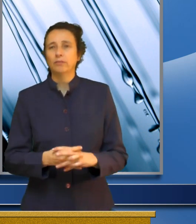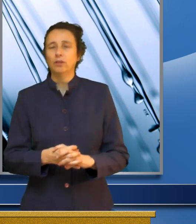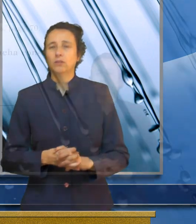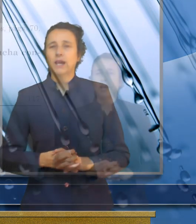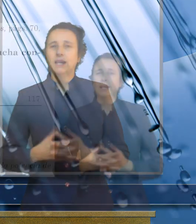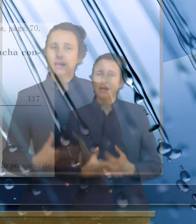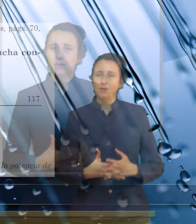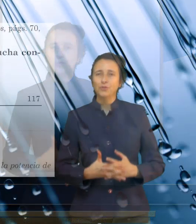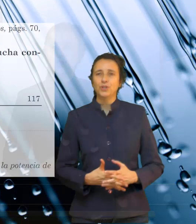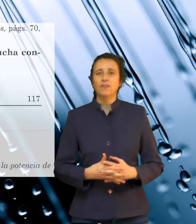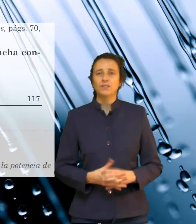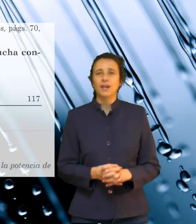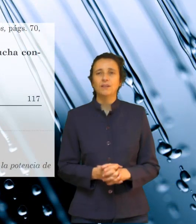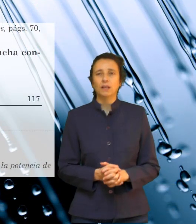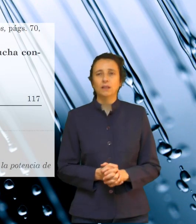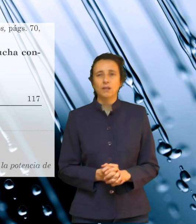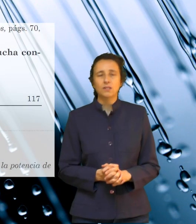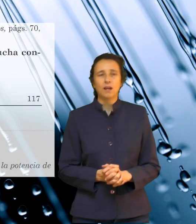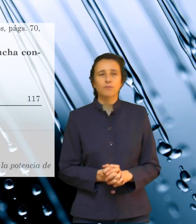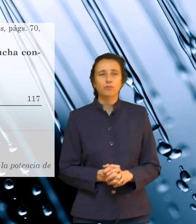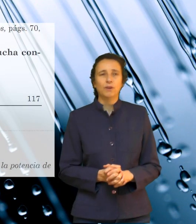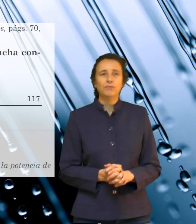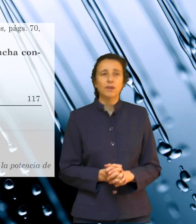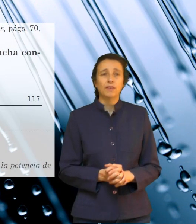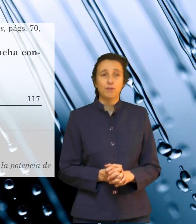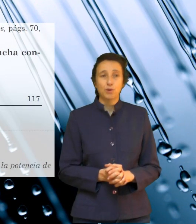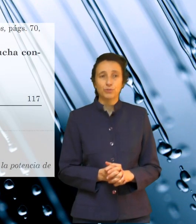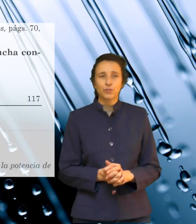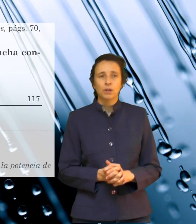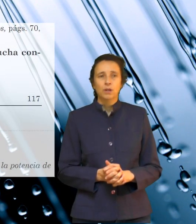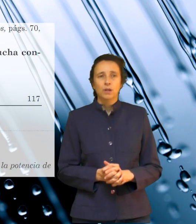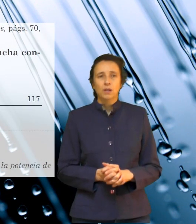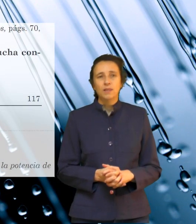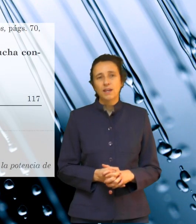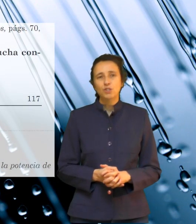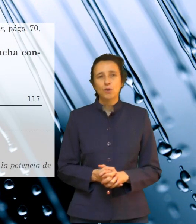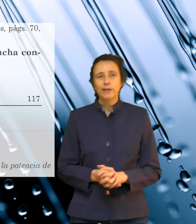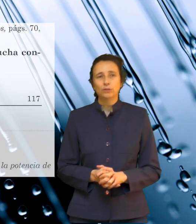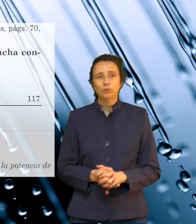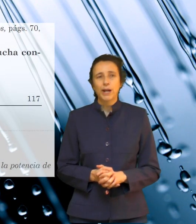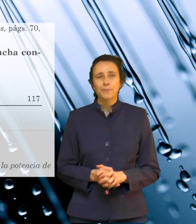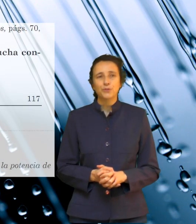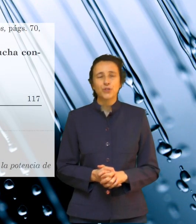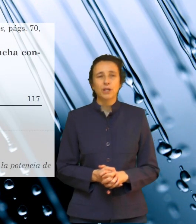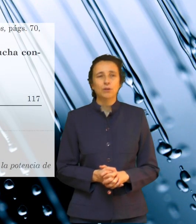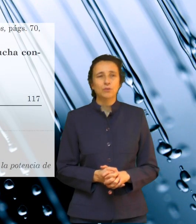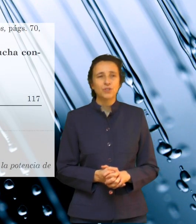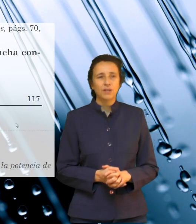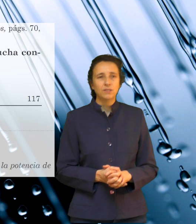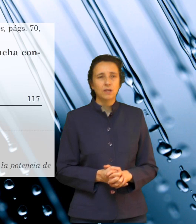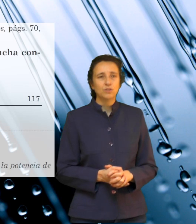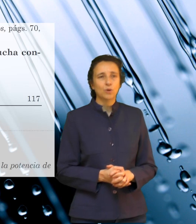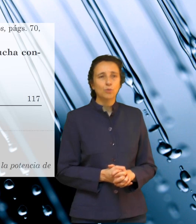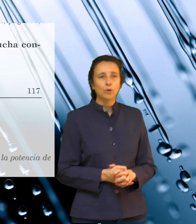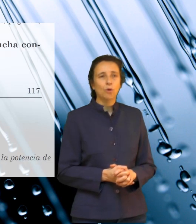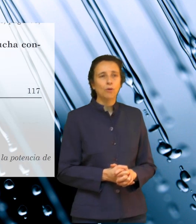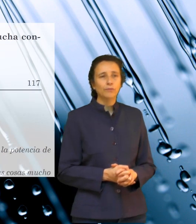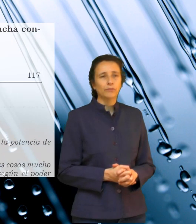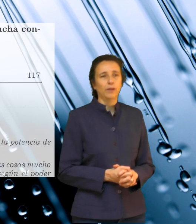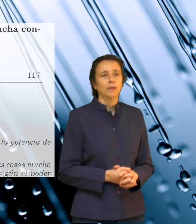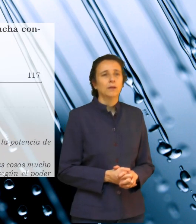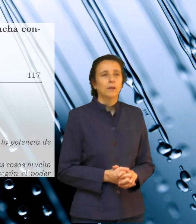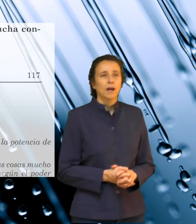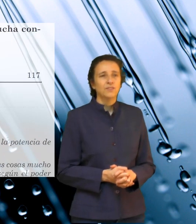a la orientación de aquellos que desean rendirse a la influencia de Dios. Y de hecho lo encontramos en